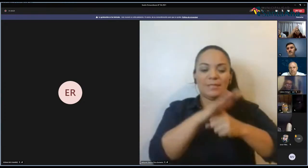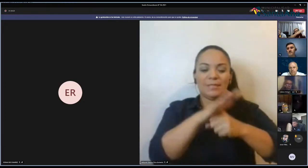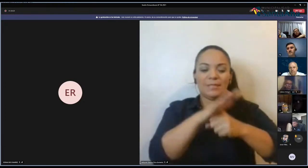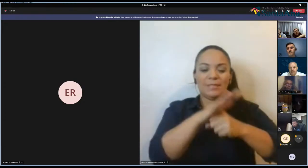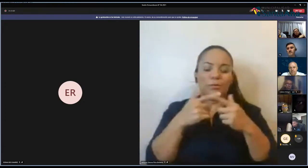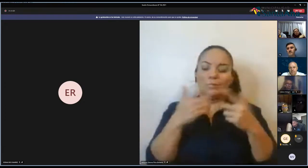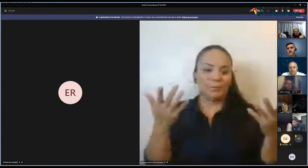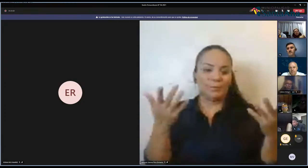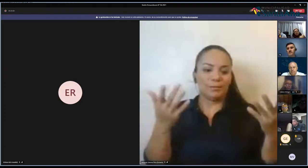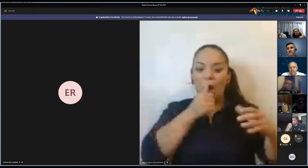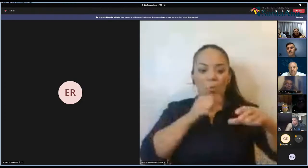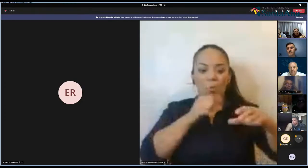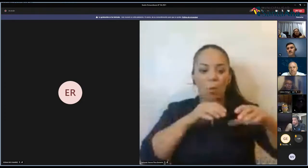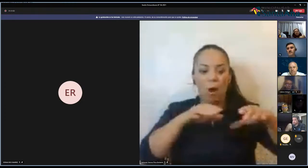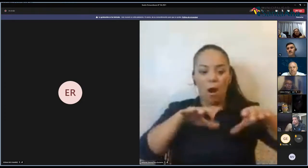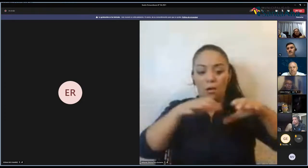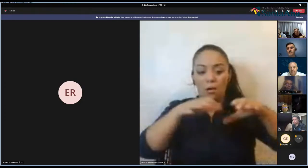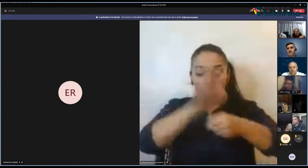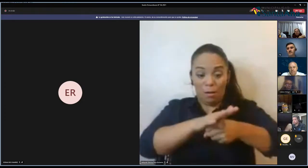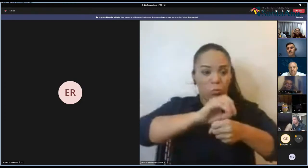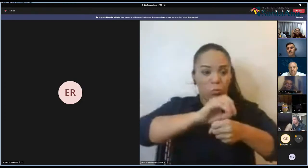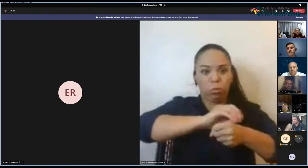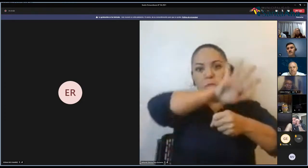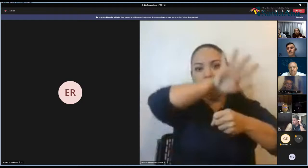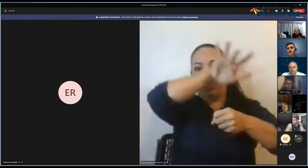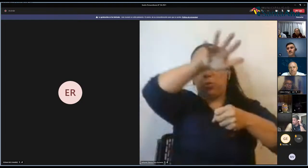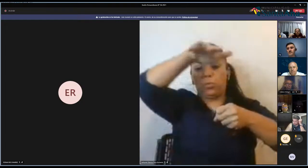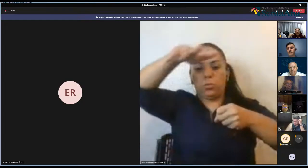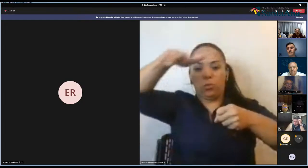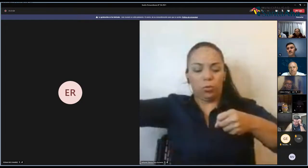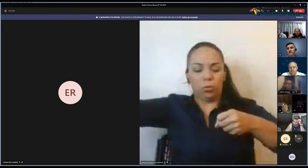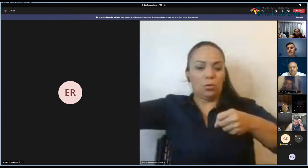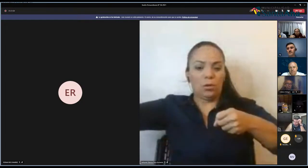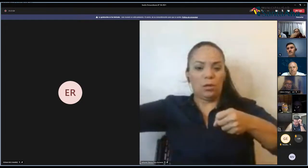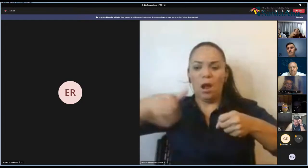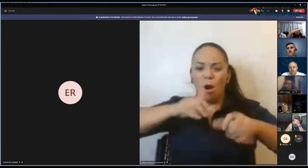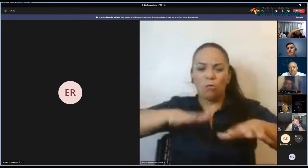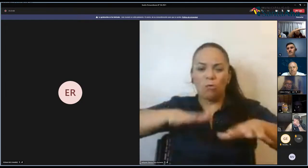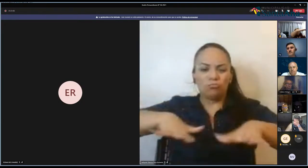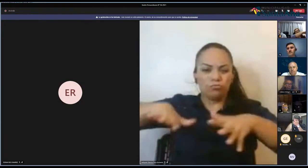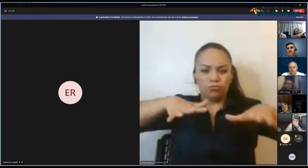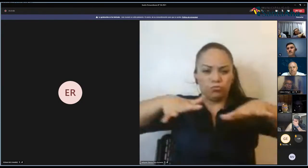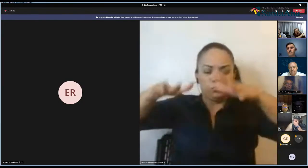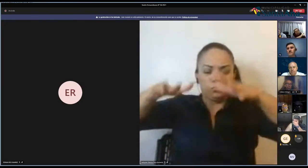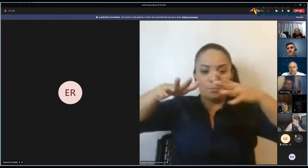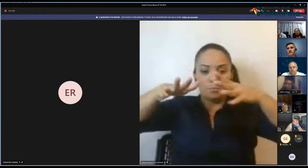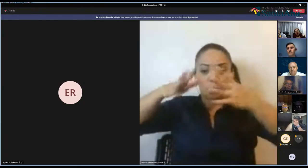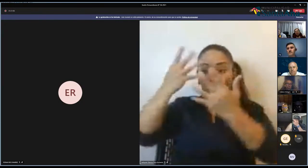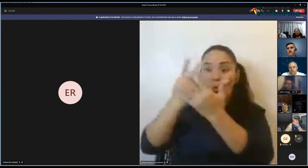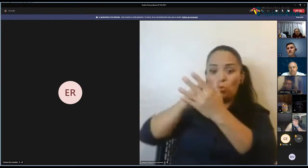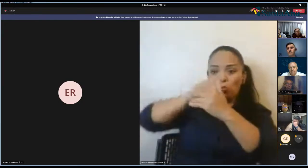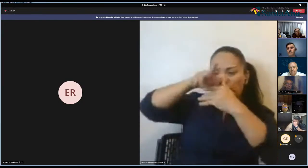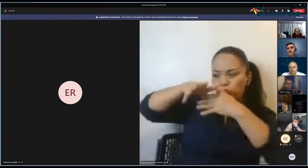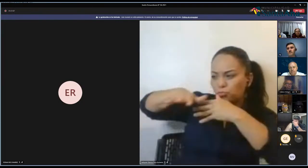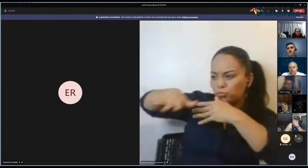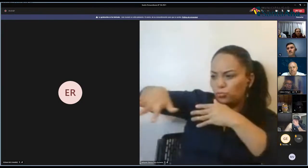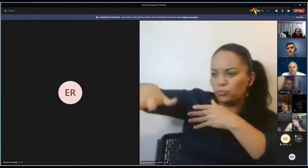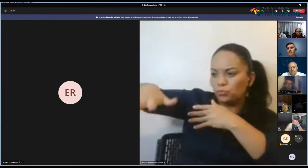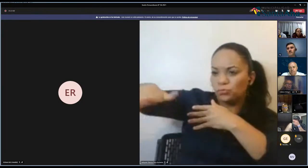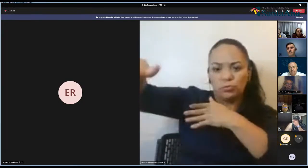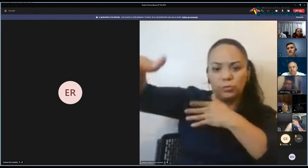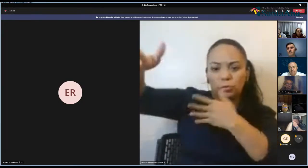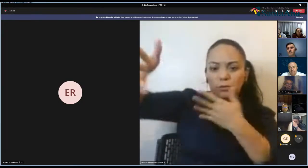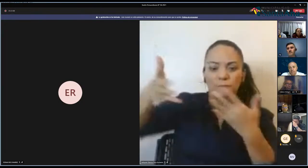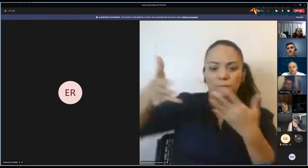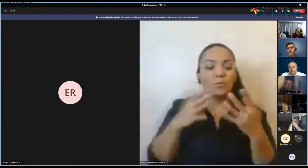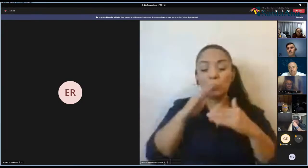por encima y se inunda todo mucho porque se sale por el portón y baja por el otro lado todas estas